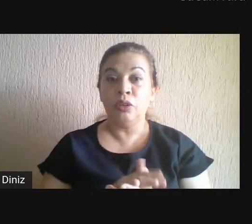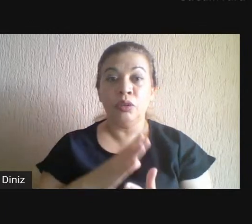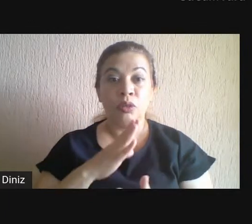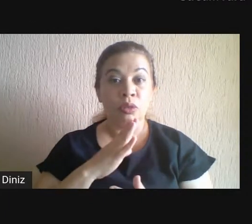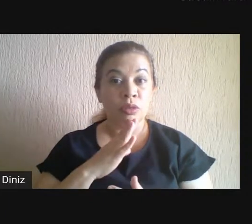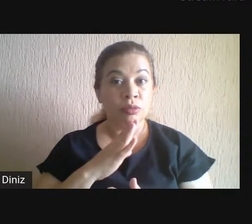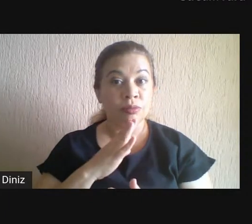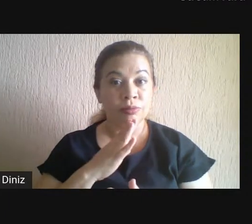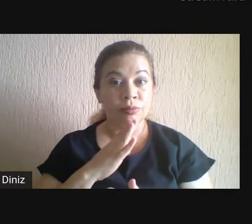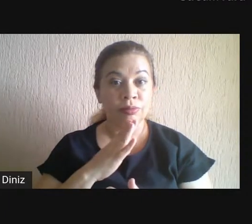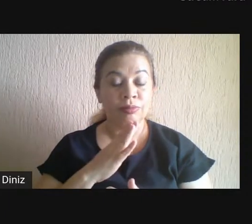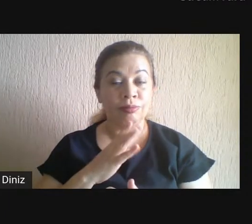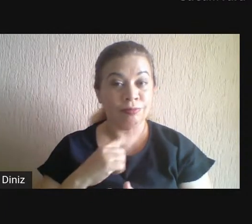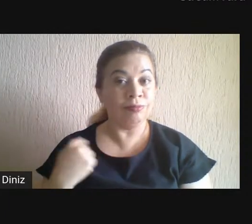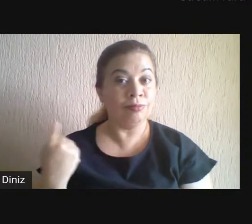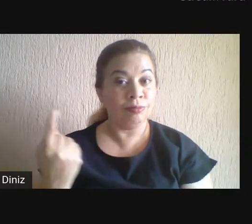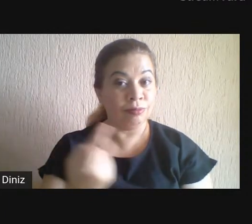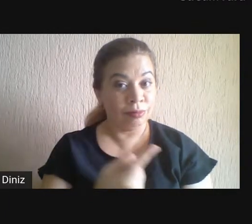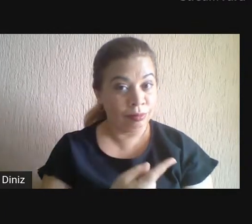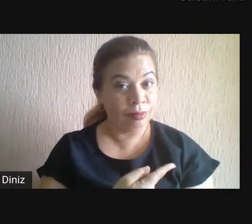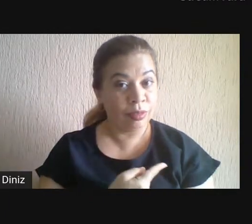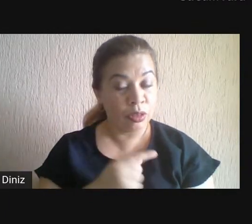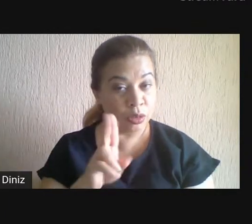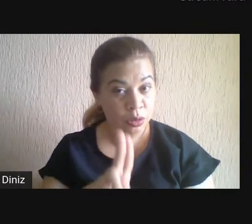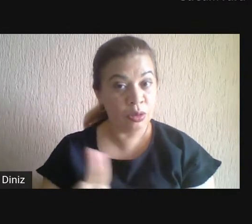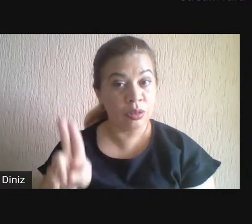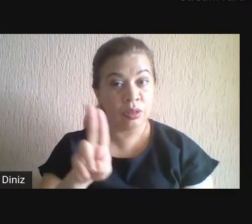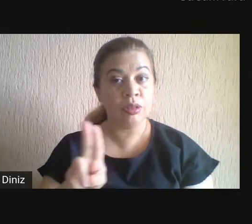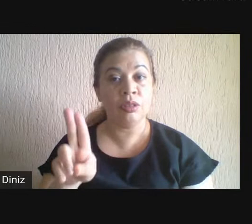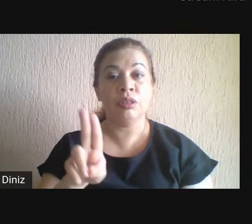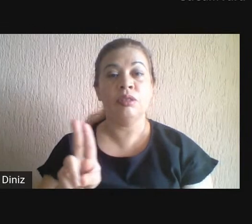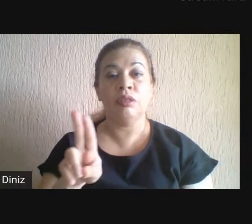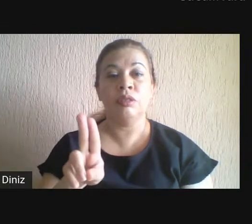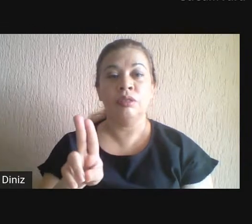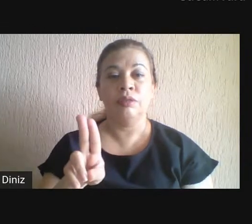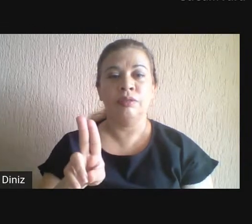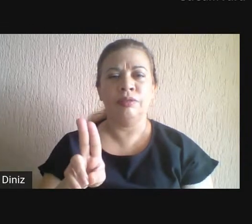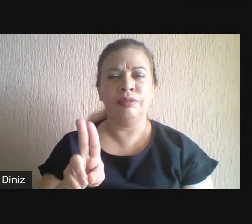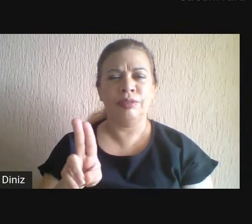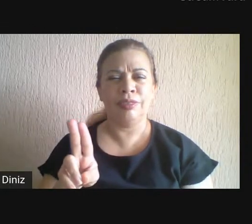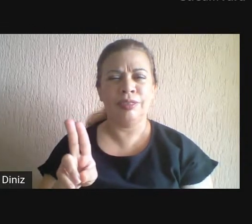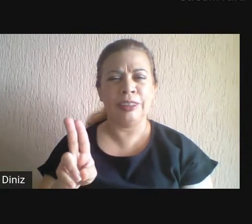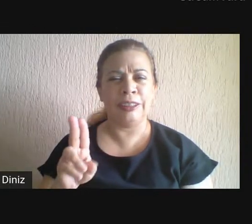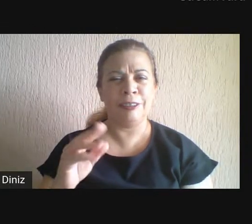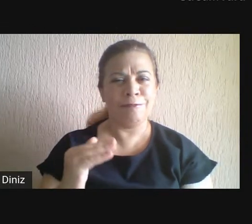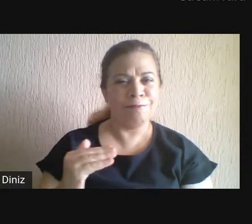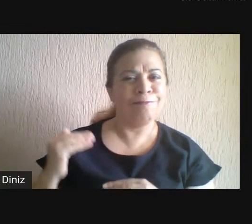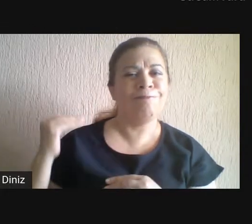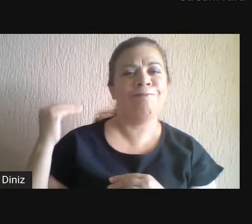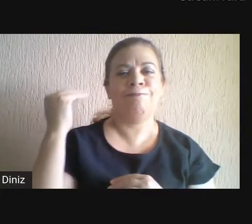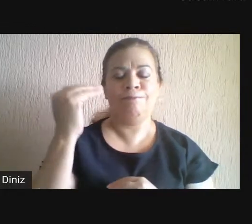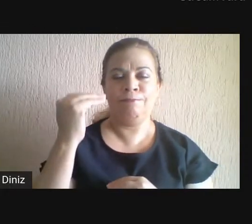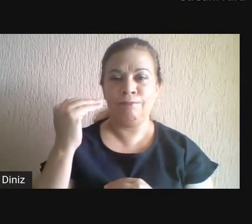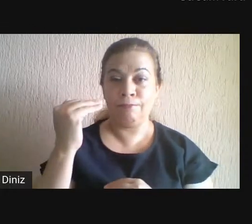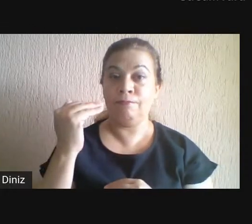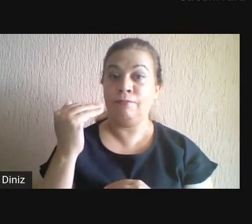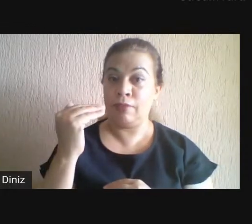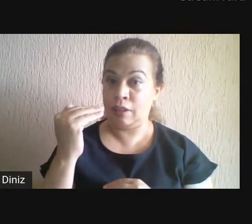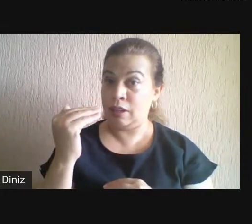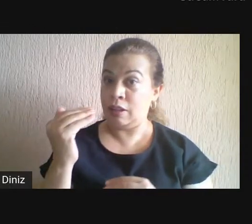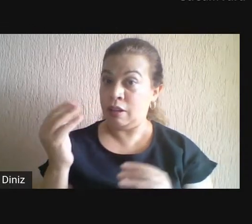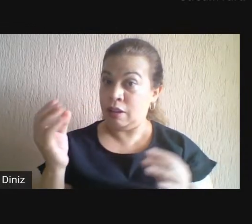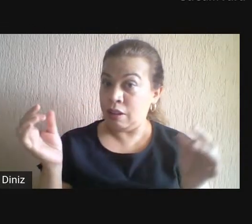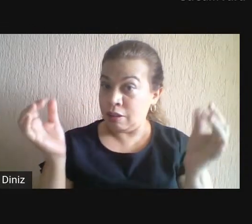os quais nós trabalhamos estarão possivelmente superados ao concluirmos os